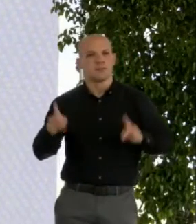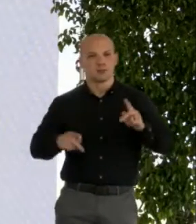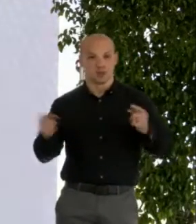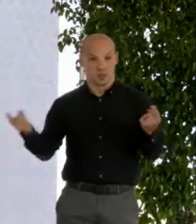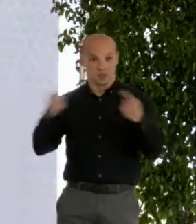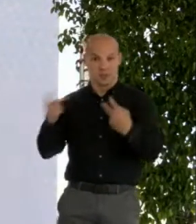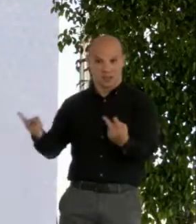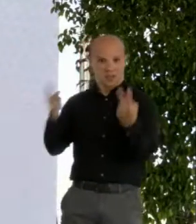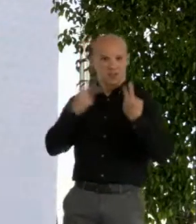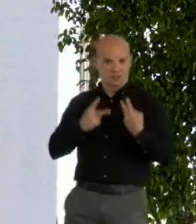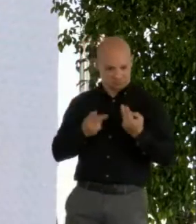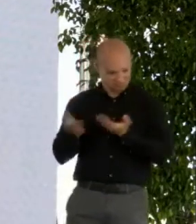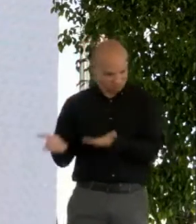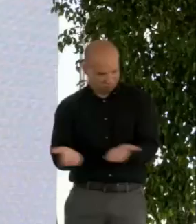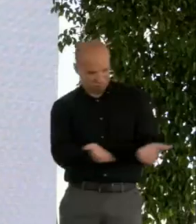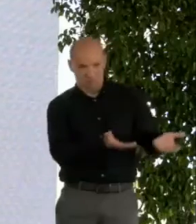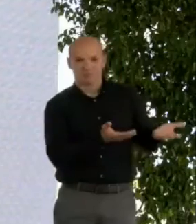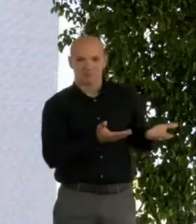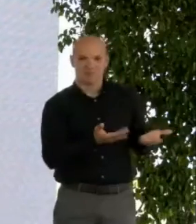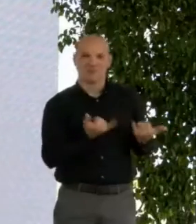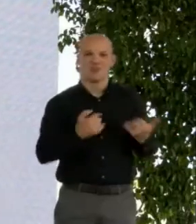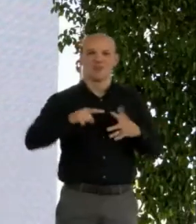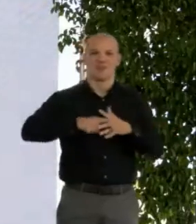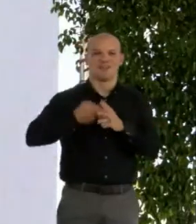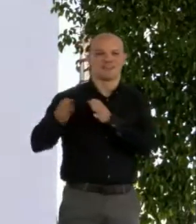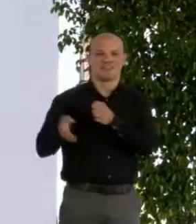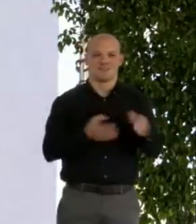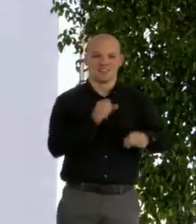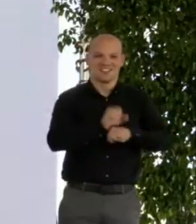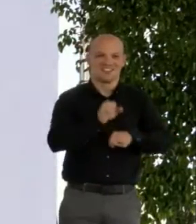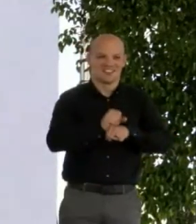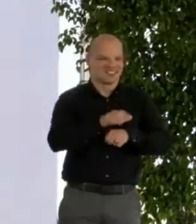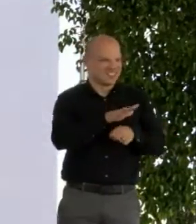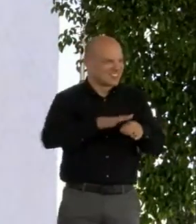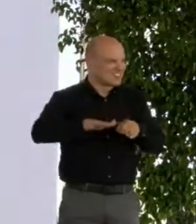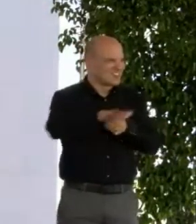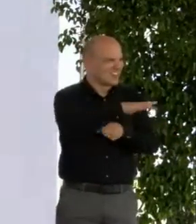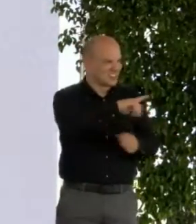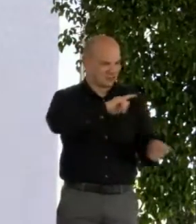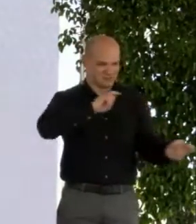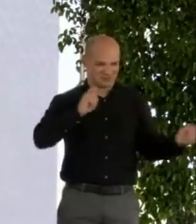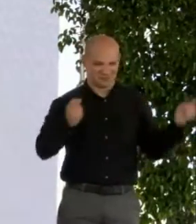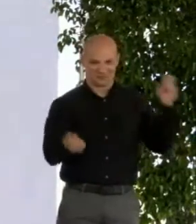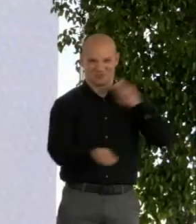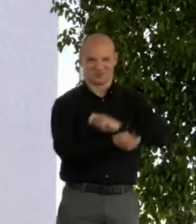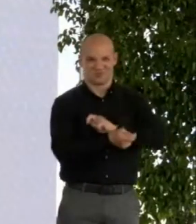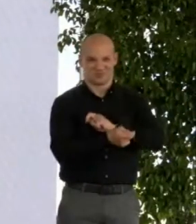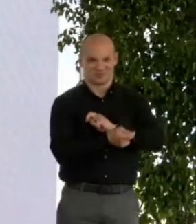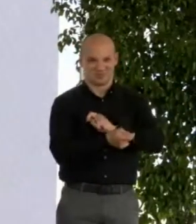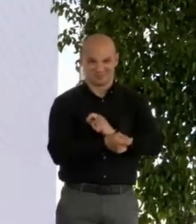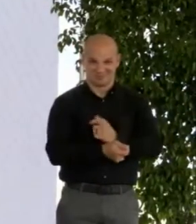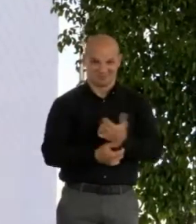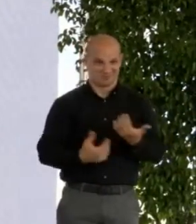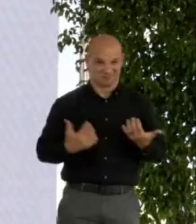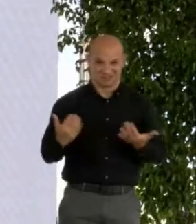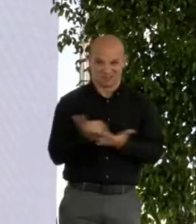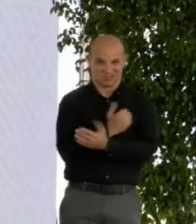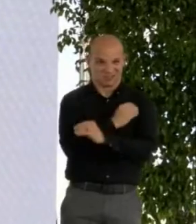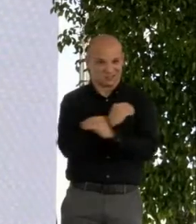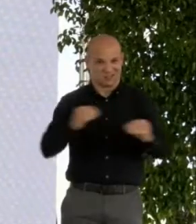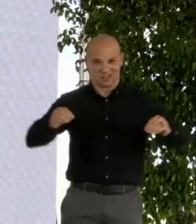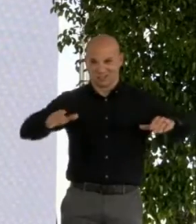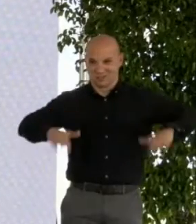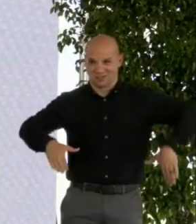y hoy comienza el plan de trabajo que transformará esta hermosa área que está en desuso y que ciertamente tiene un potencial para